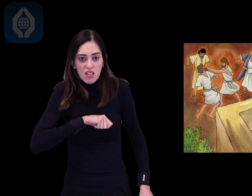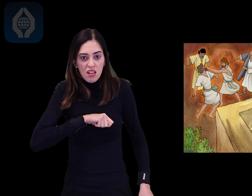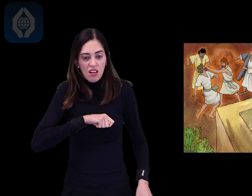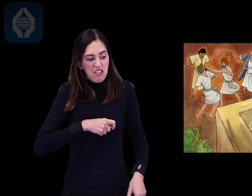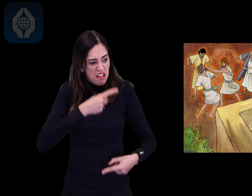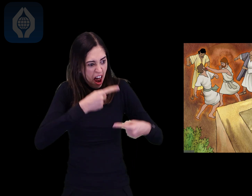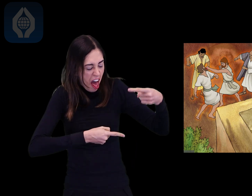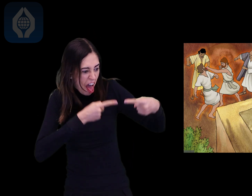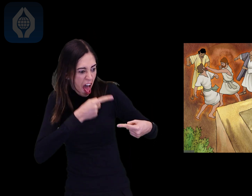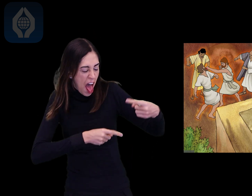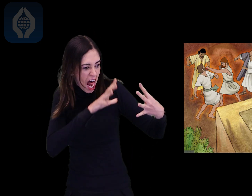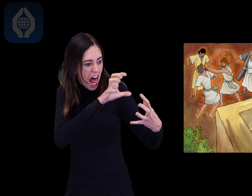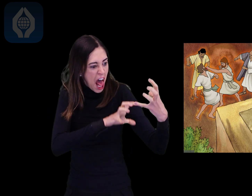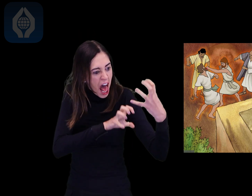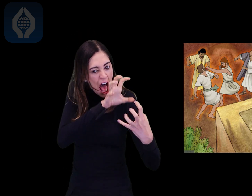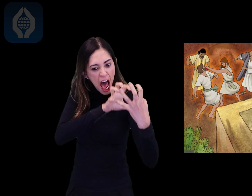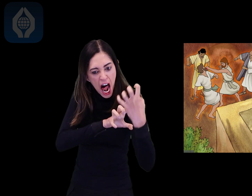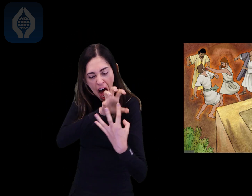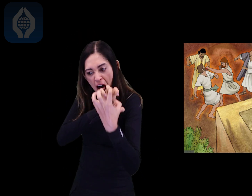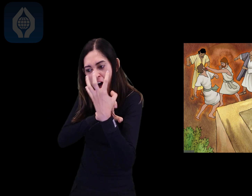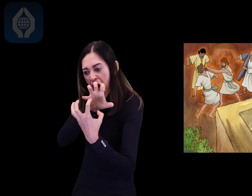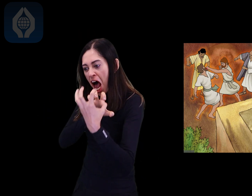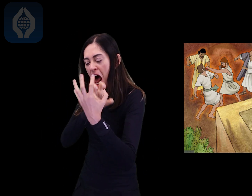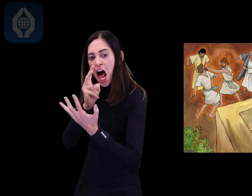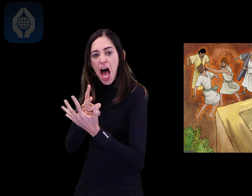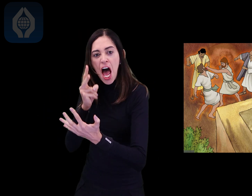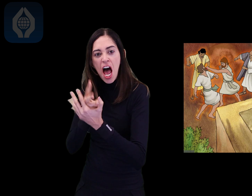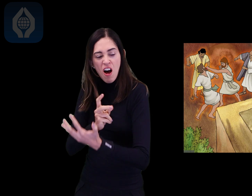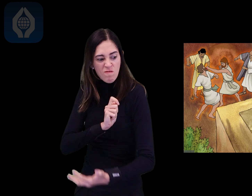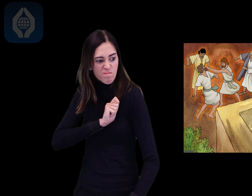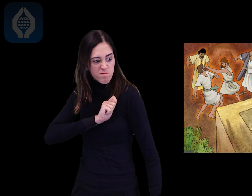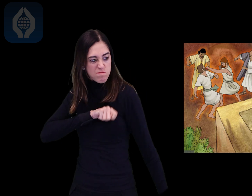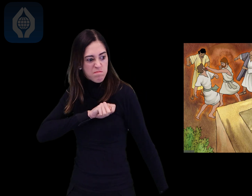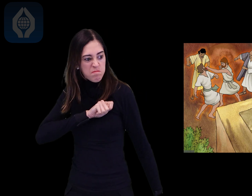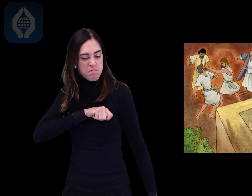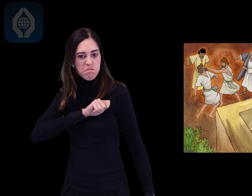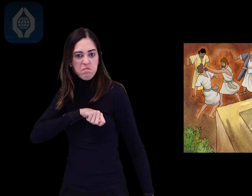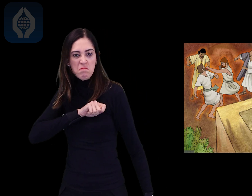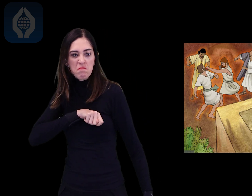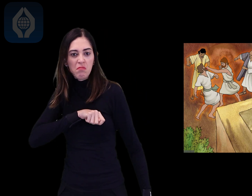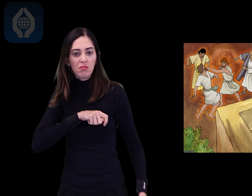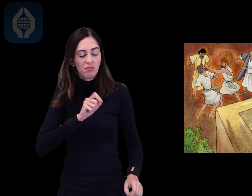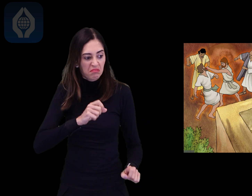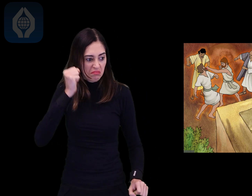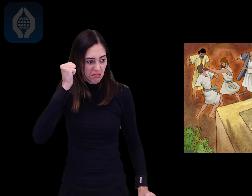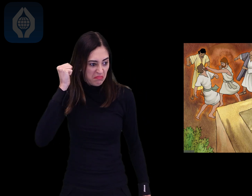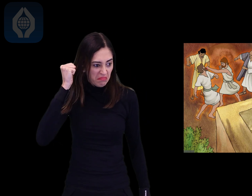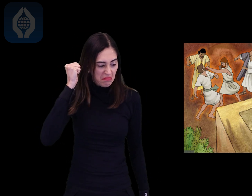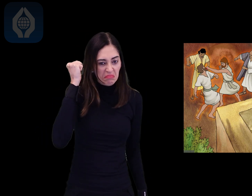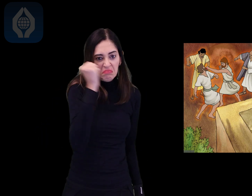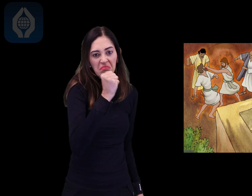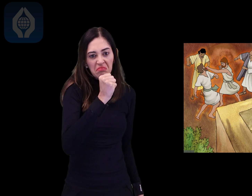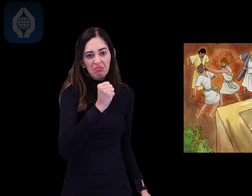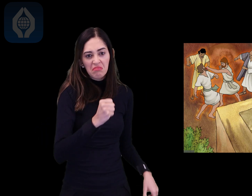e brigavam o tempo todo. Eram cruéis e muitos até assassinos. Eles enganavam e